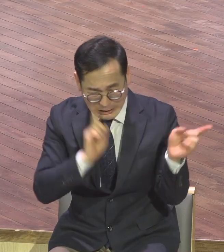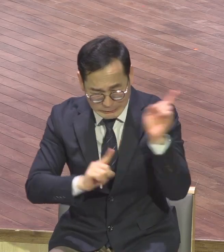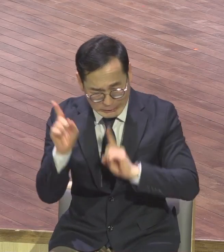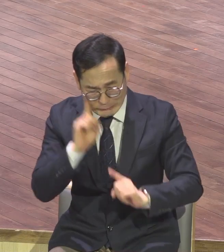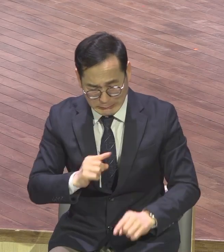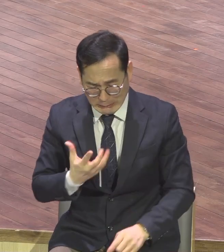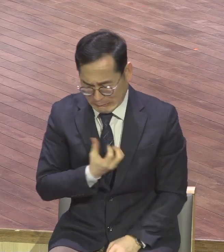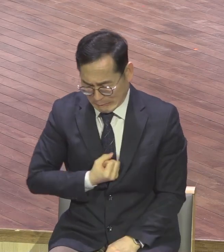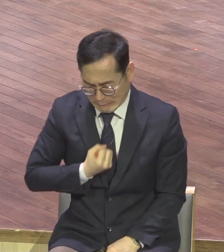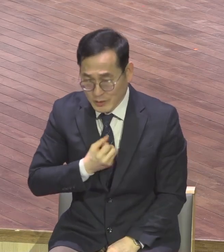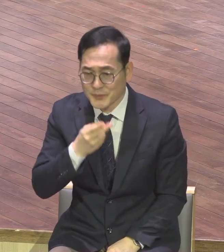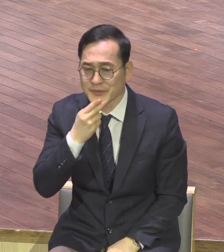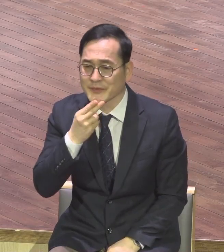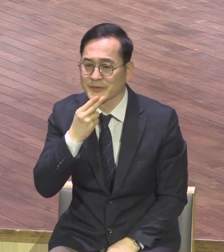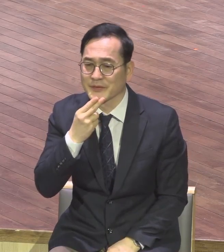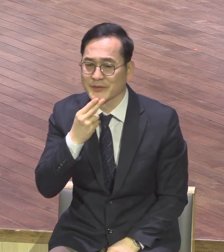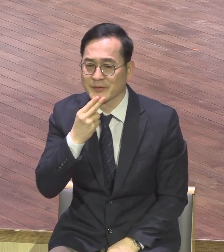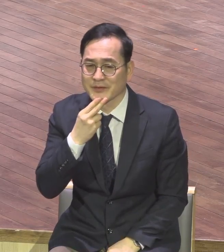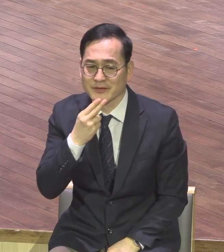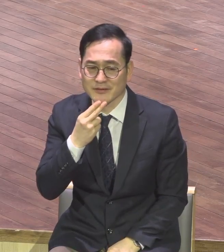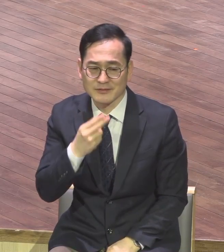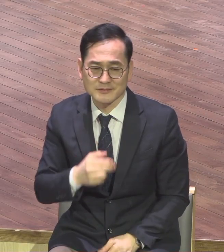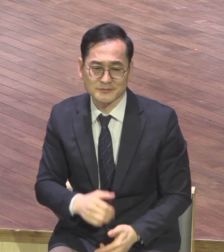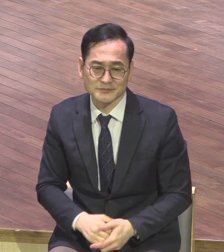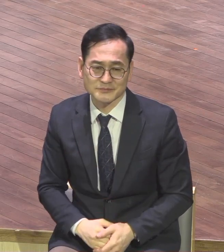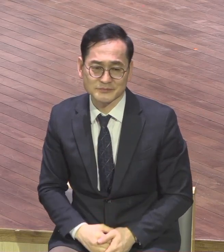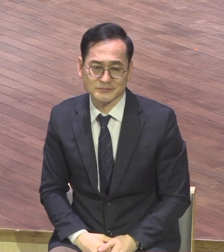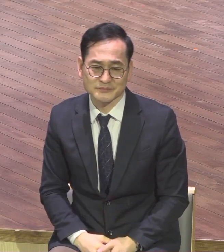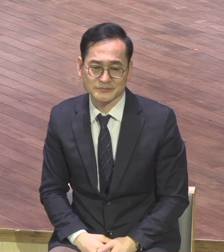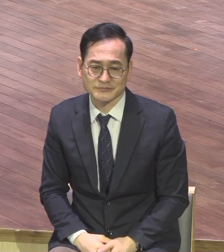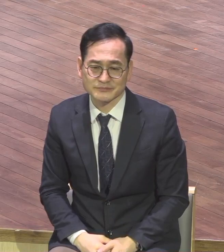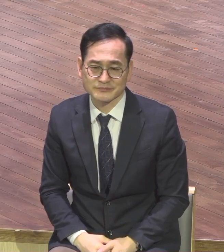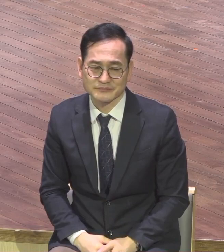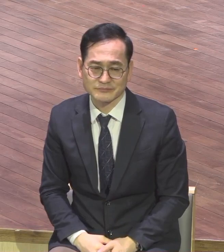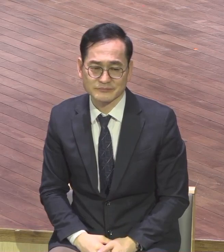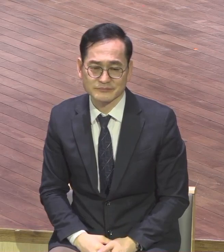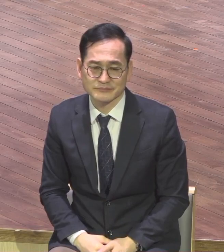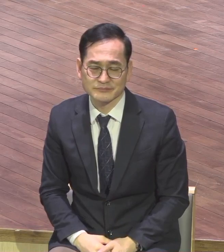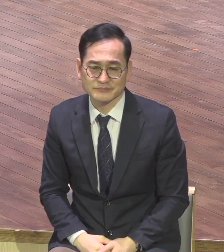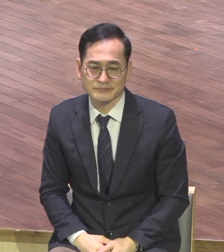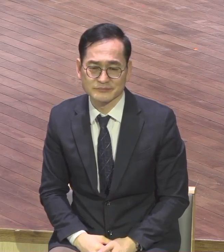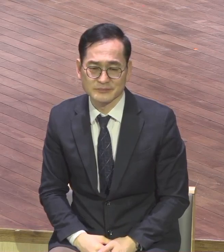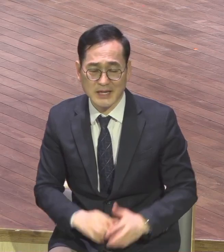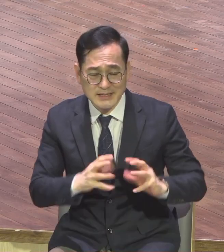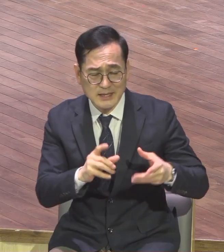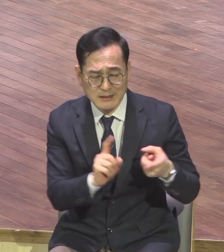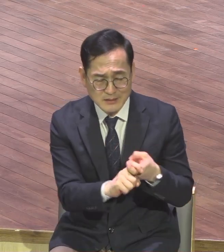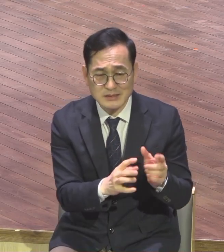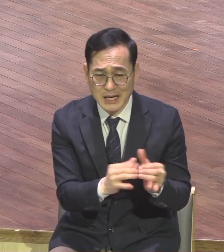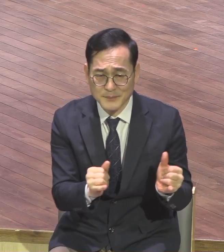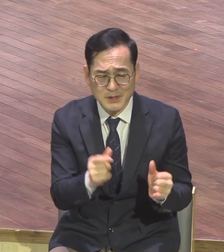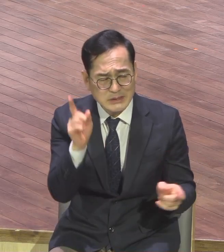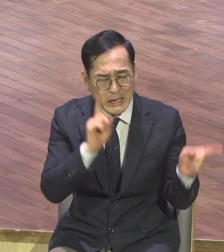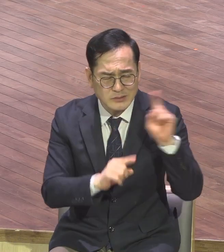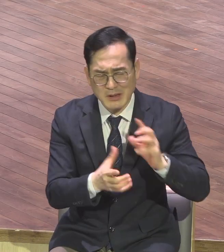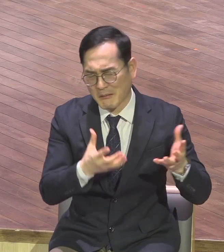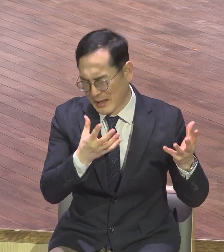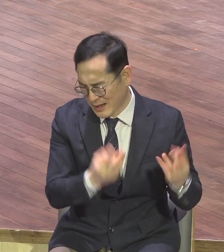해요. 그거 다 속은 겁니다. 그 땅에 속한 사람들 하는 거예요. 그거 뭔 그리 상처가